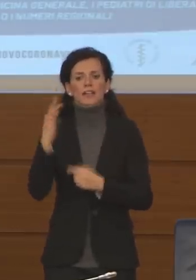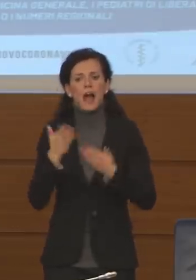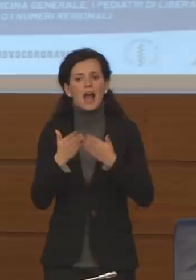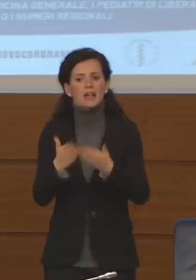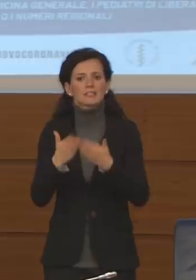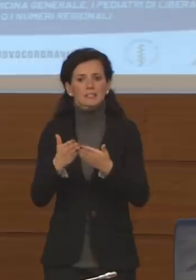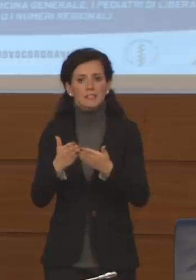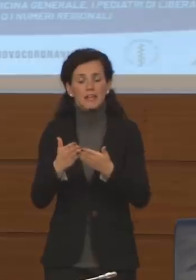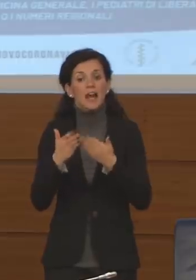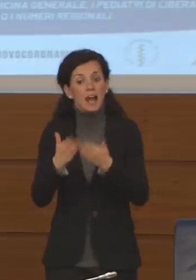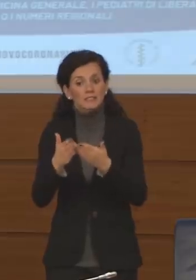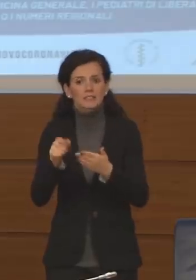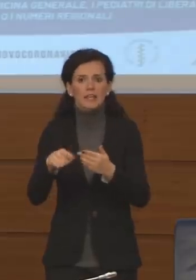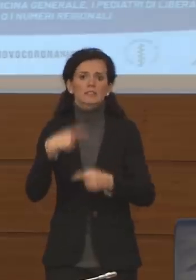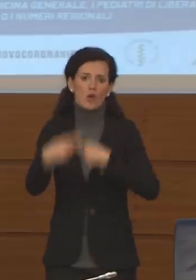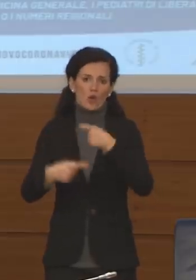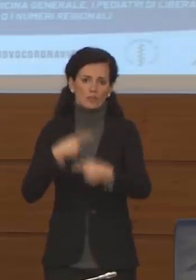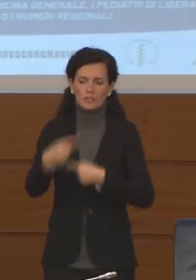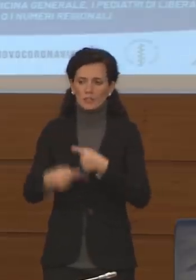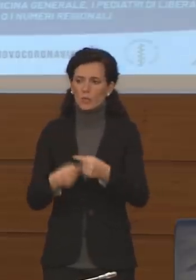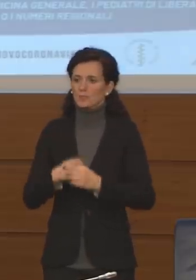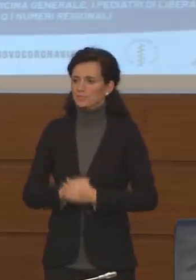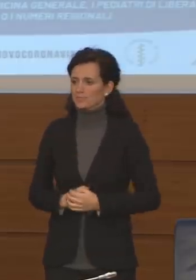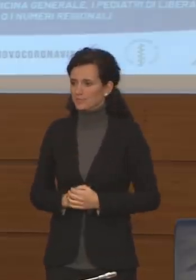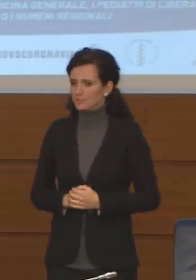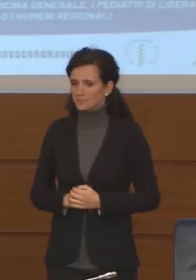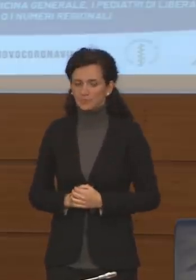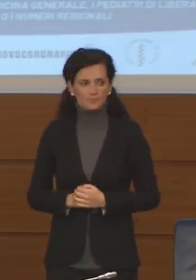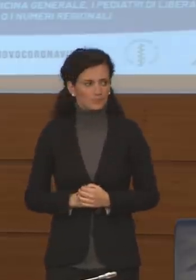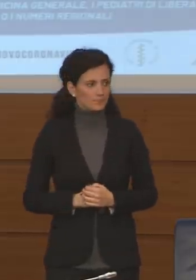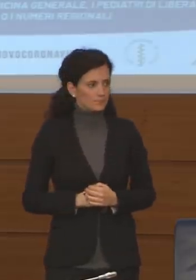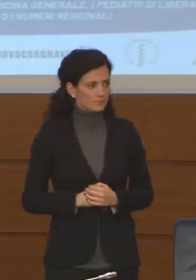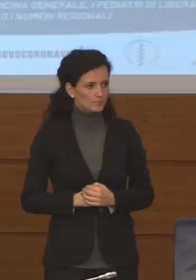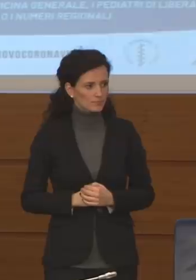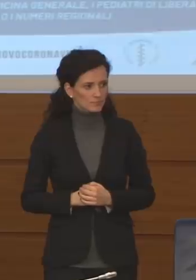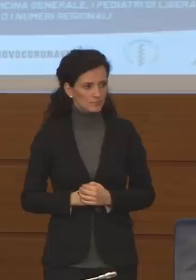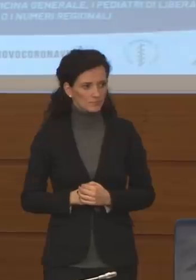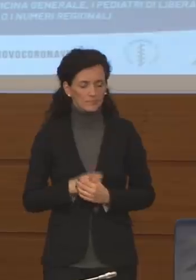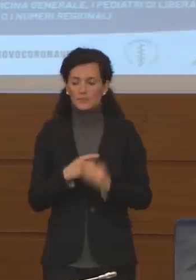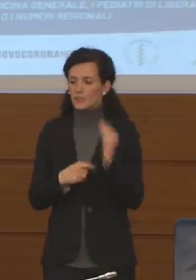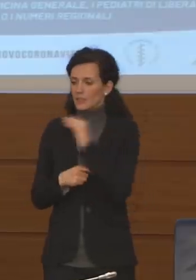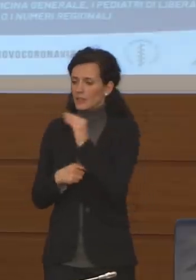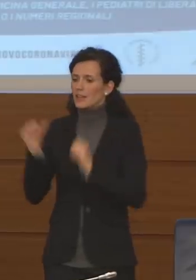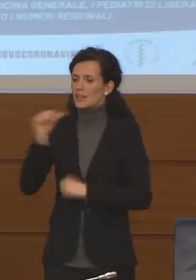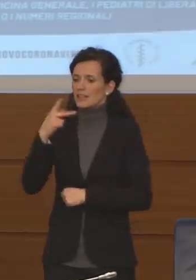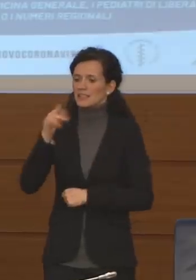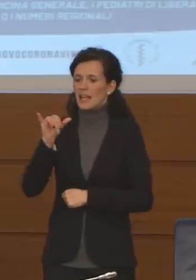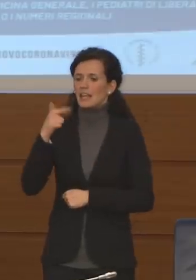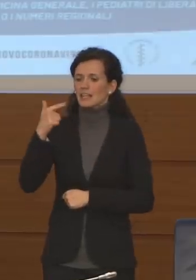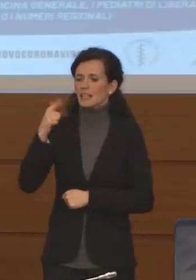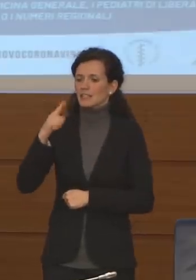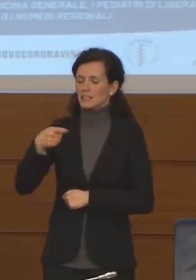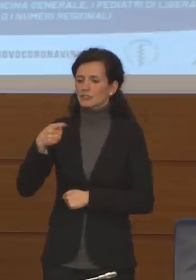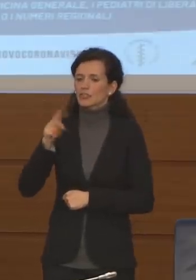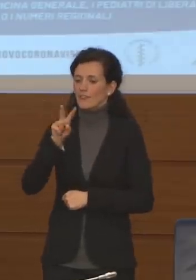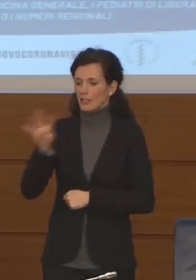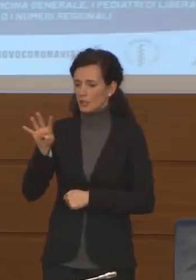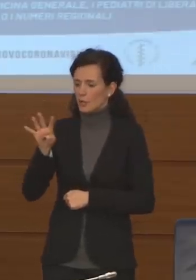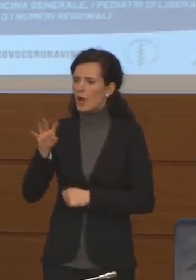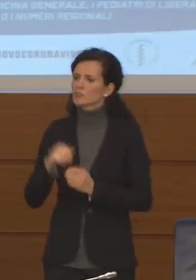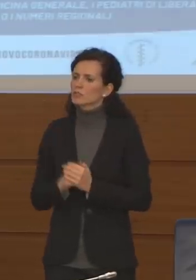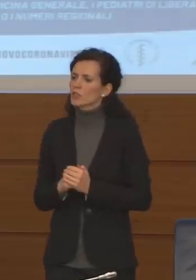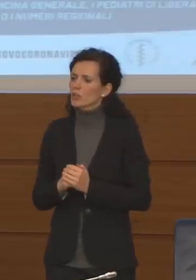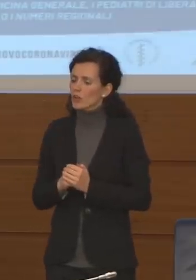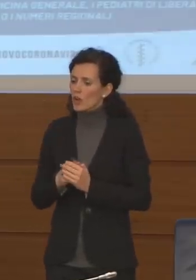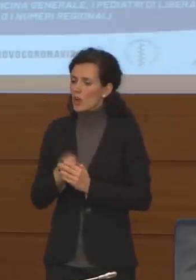la continuità dell'assistenza buonasera jordan foresi scali g24 odio si è parlato